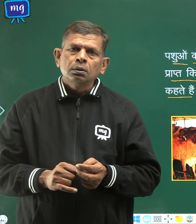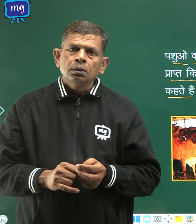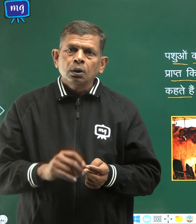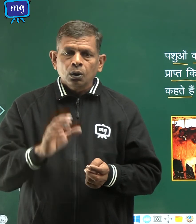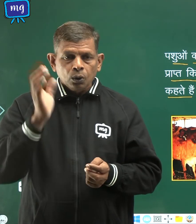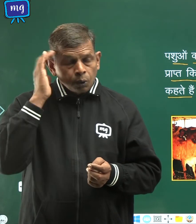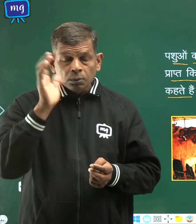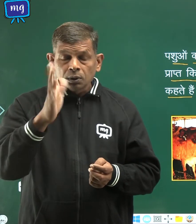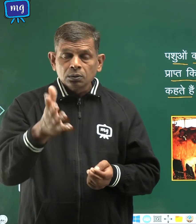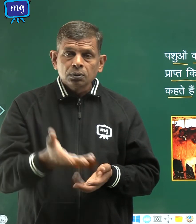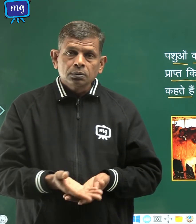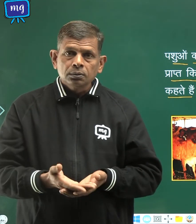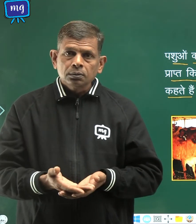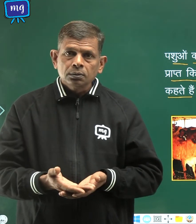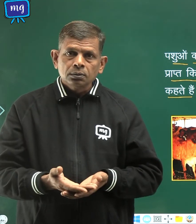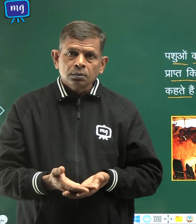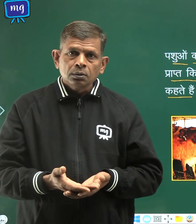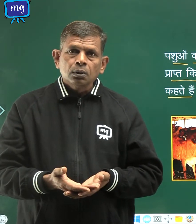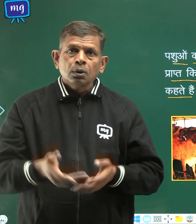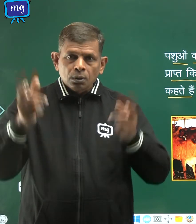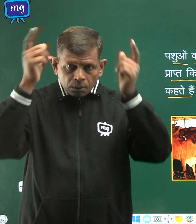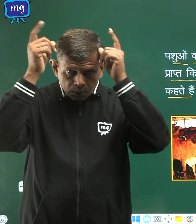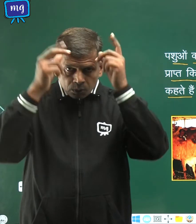तुम जानते हो ना, पशु